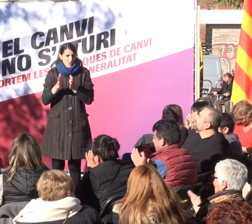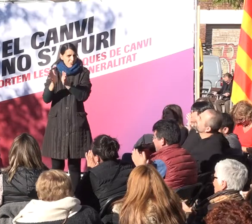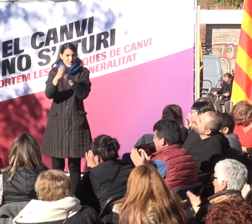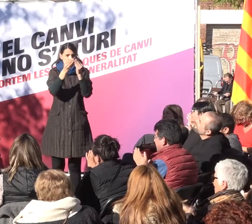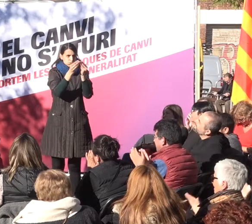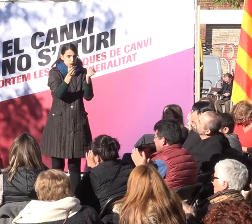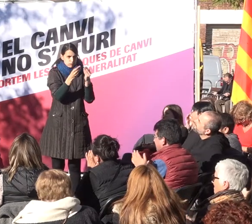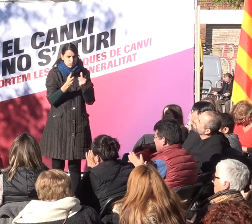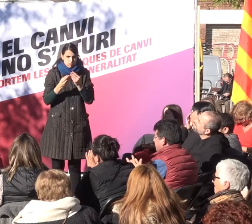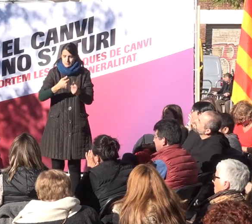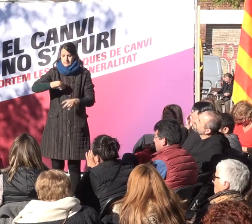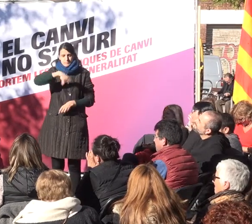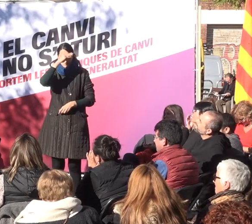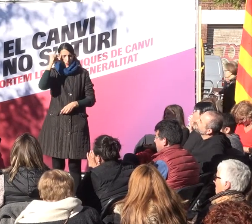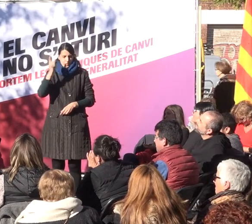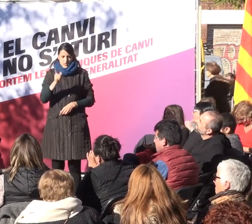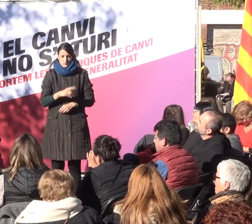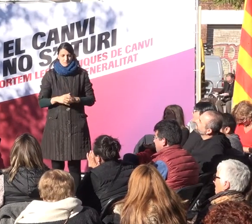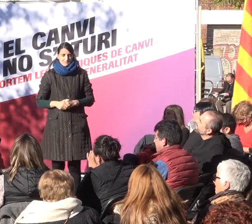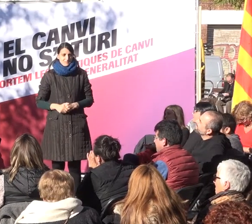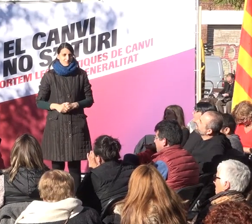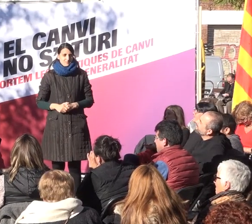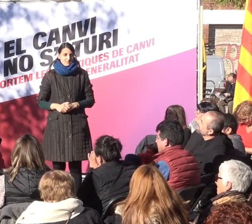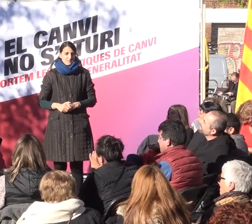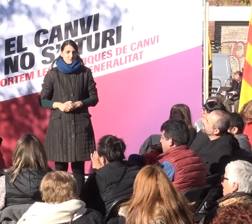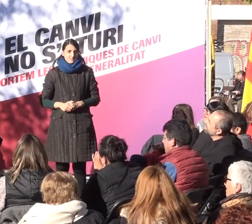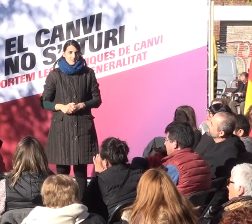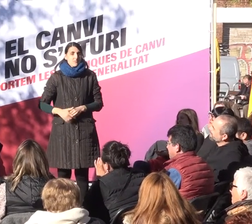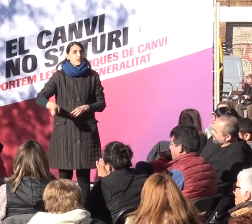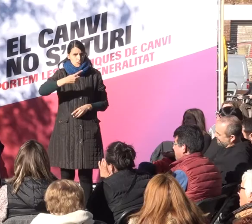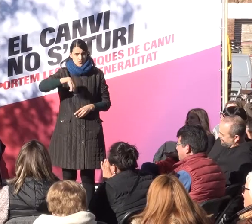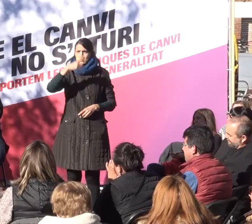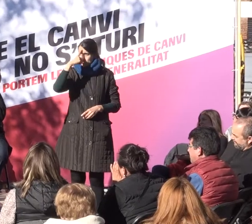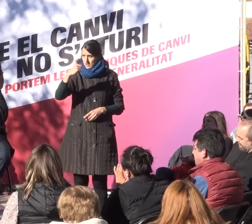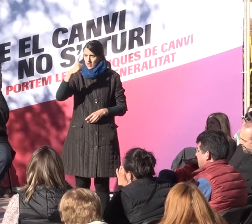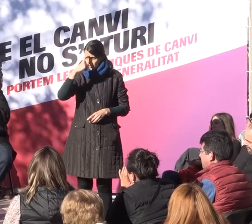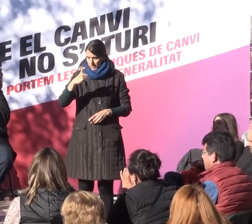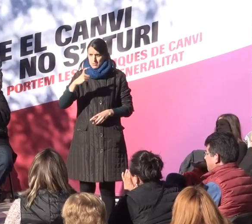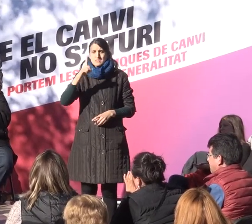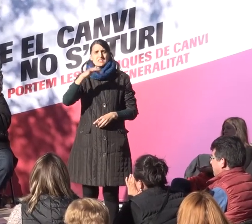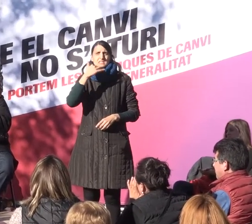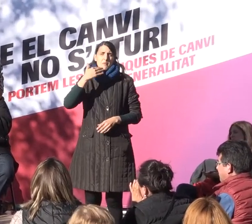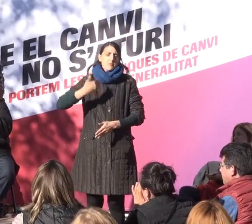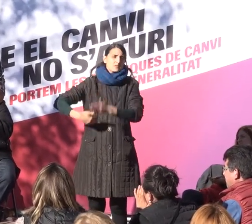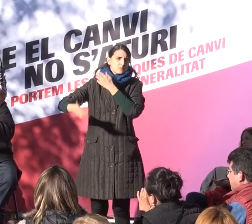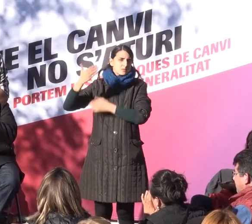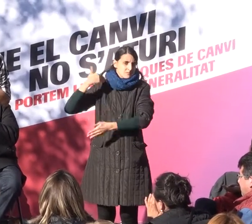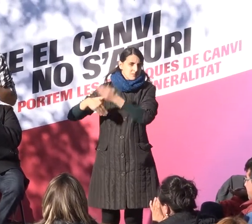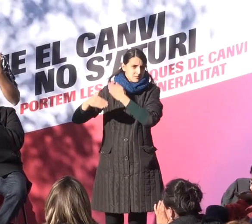seguimos tejiendo resistencia no nos olvidamos y porque tenemos memoria y porque sabemos de dónde venimos